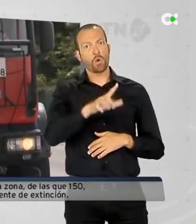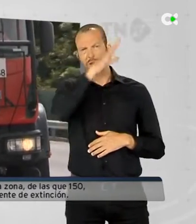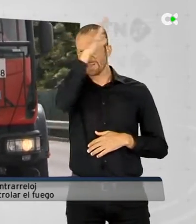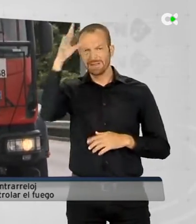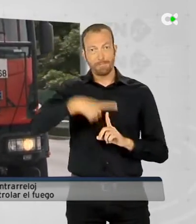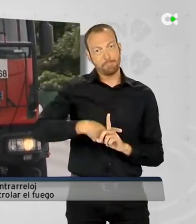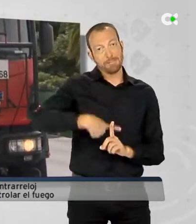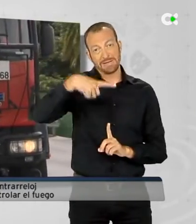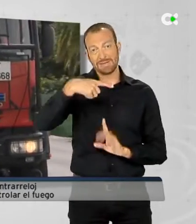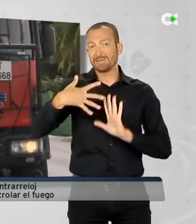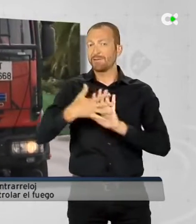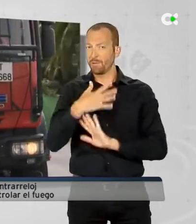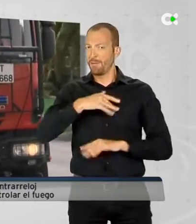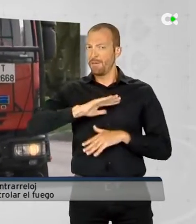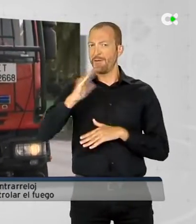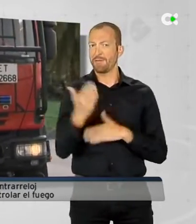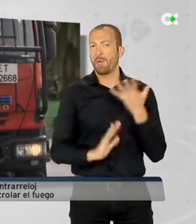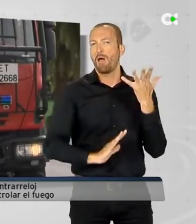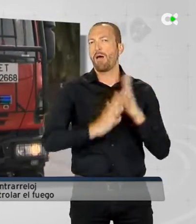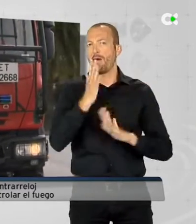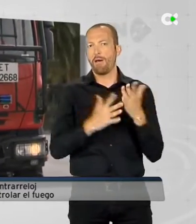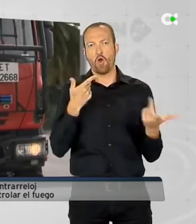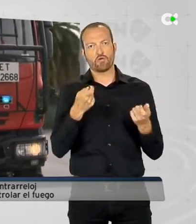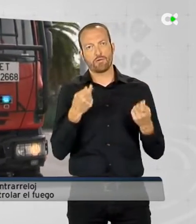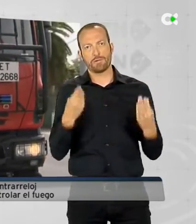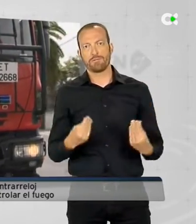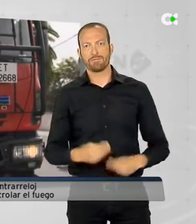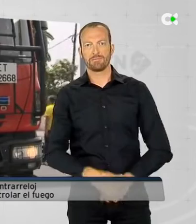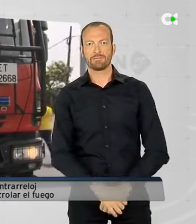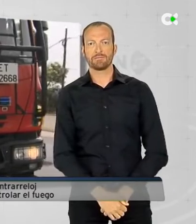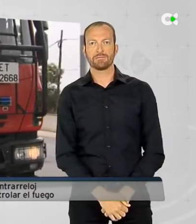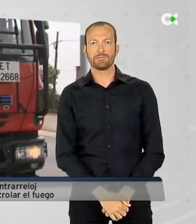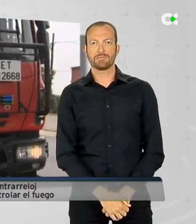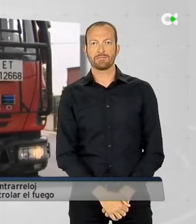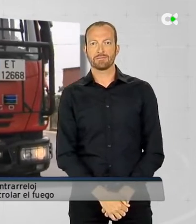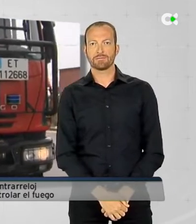de julio, lo que podría perjudicar las labores de extinción.